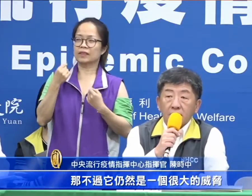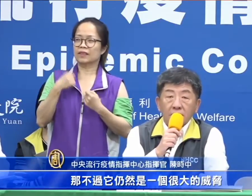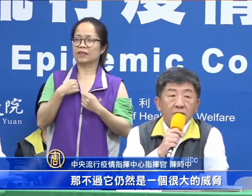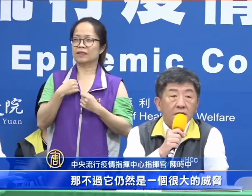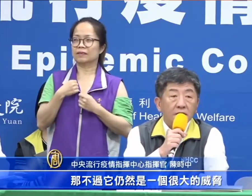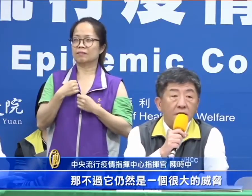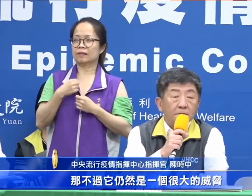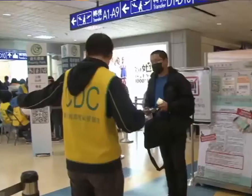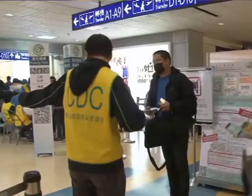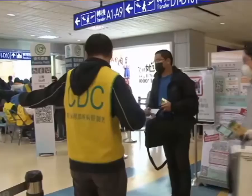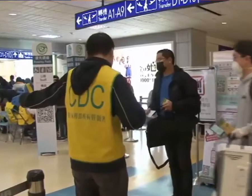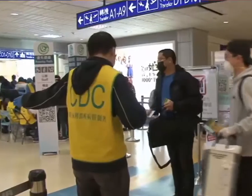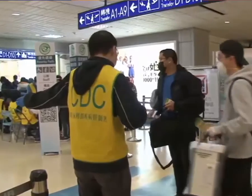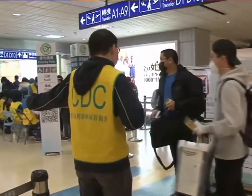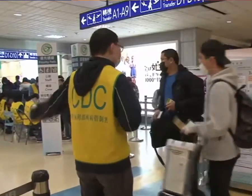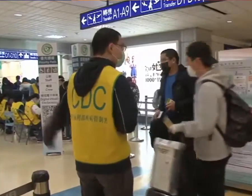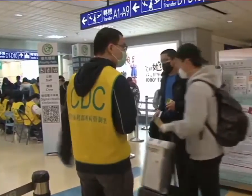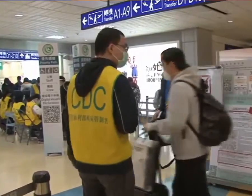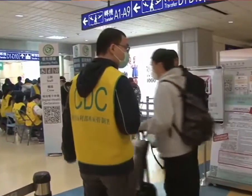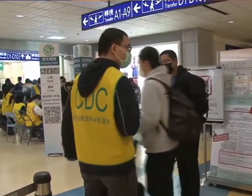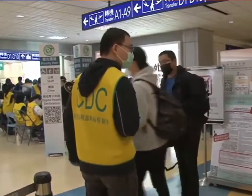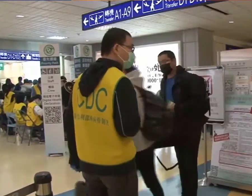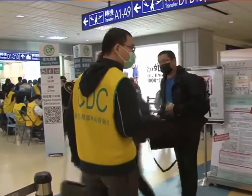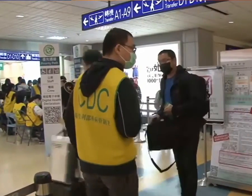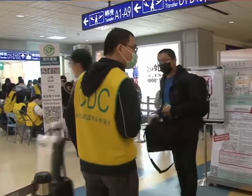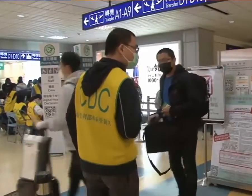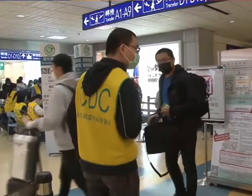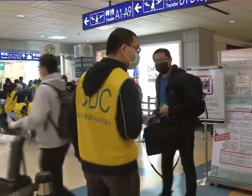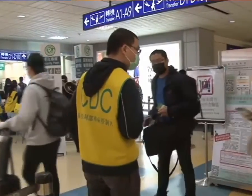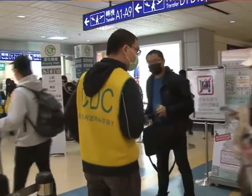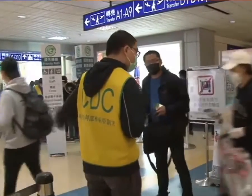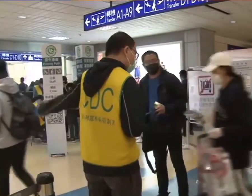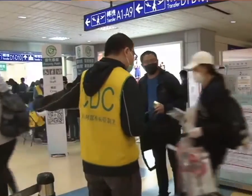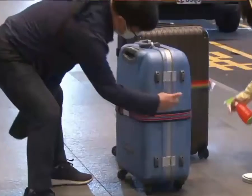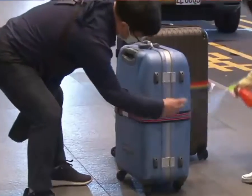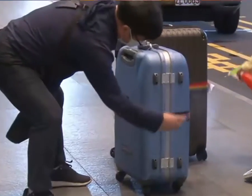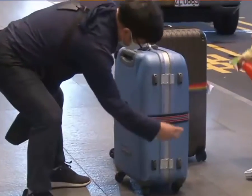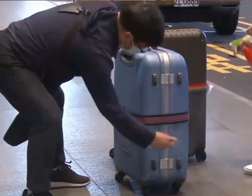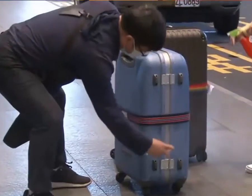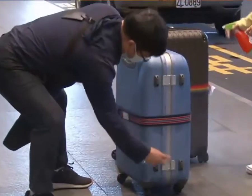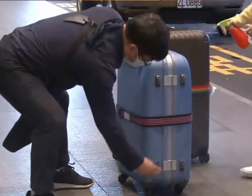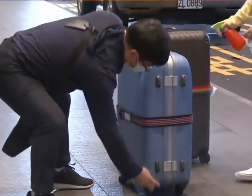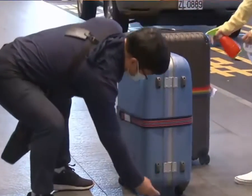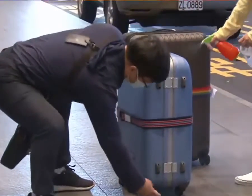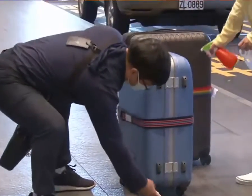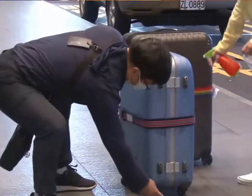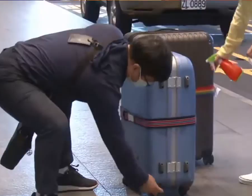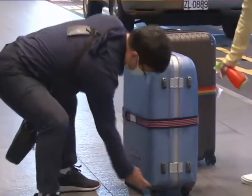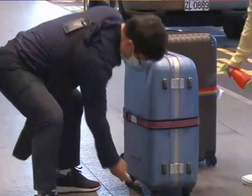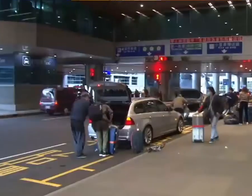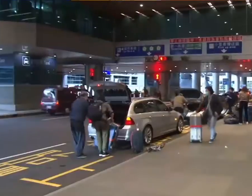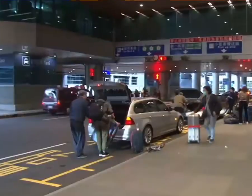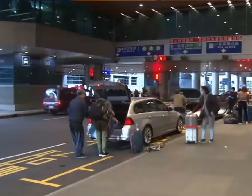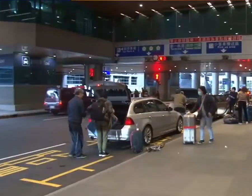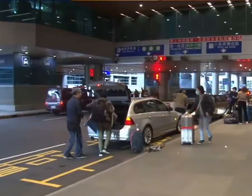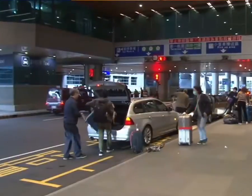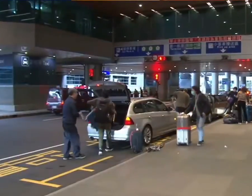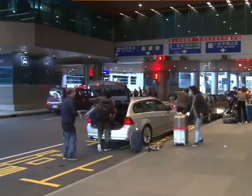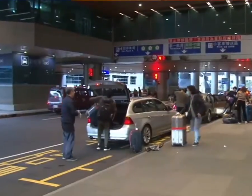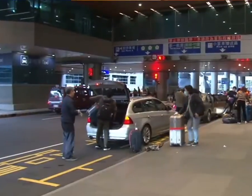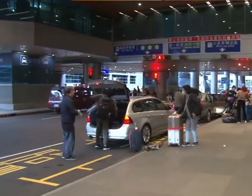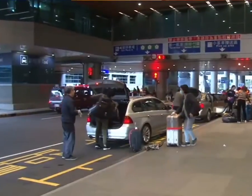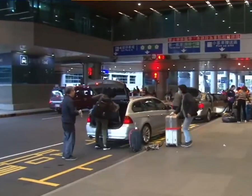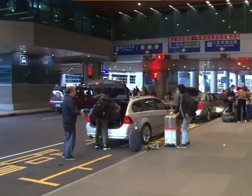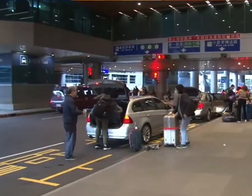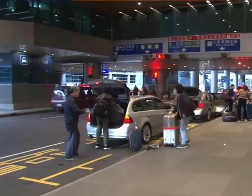的威胁。 陈时中说，除了在边境上面的管制裁减很重要，他还特别强调居家检疫这第二条防线虽